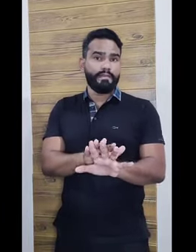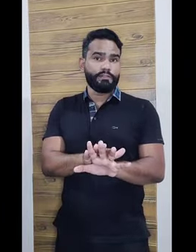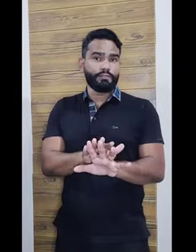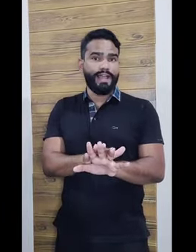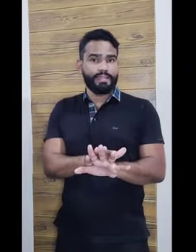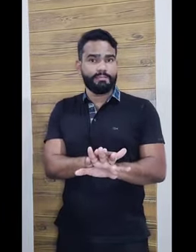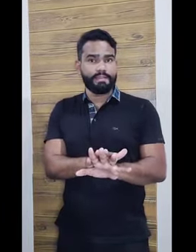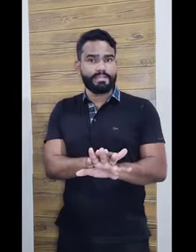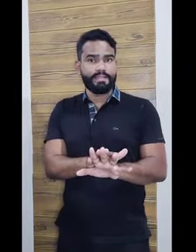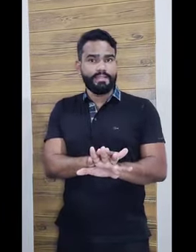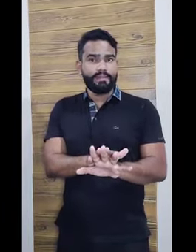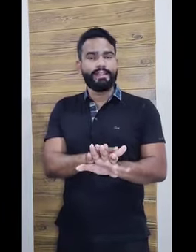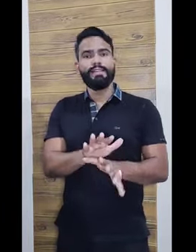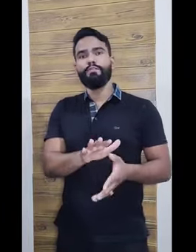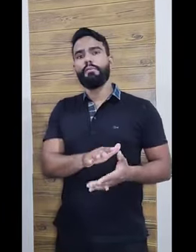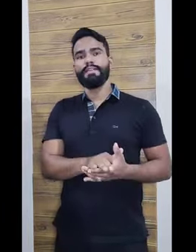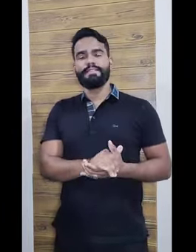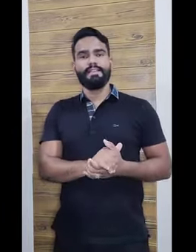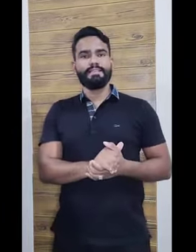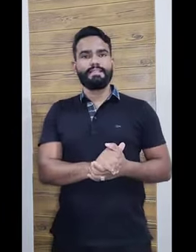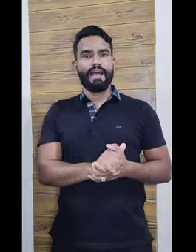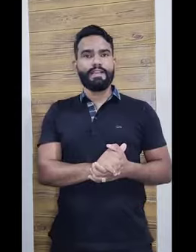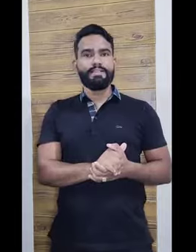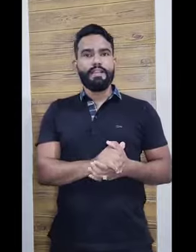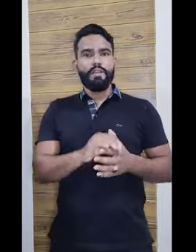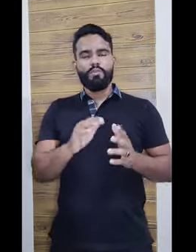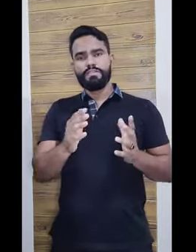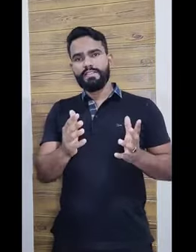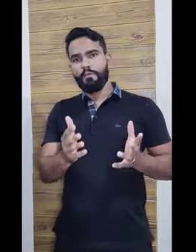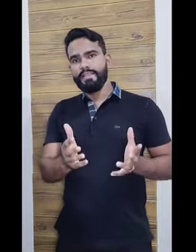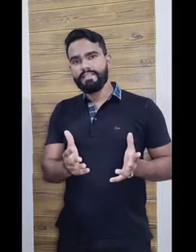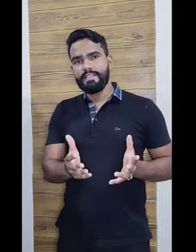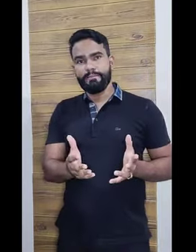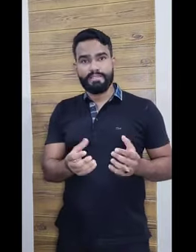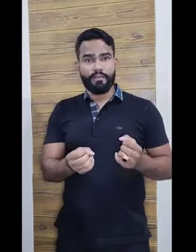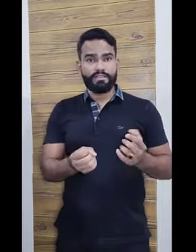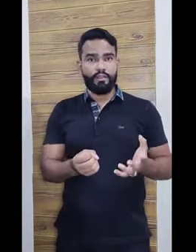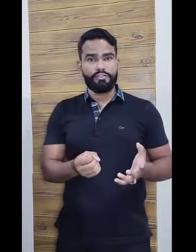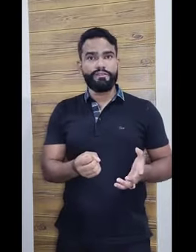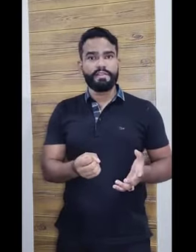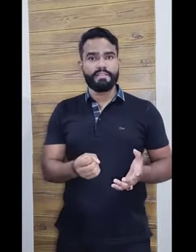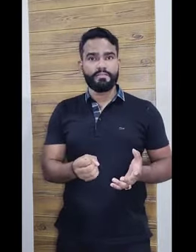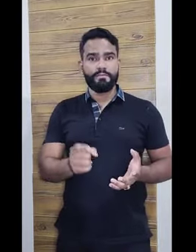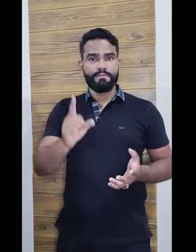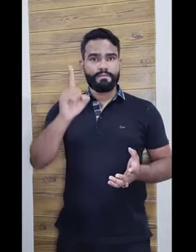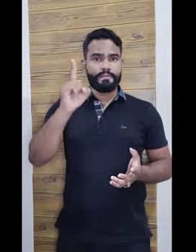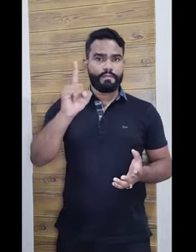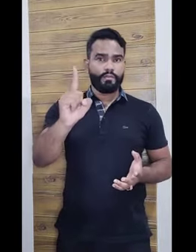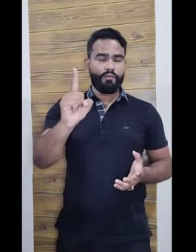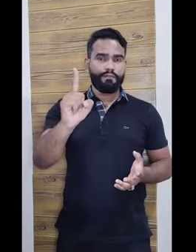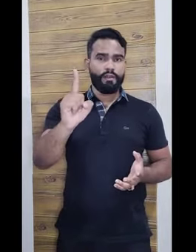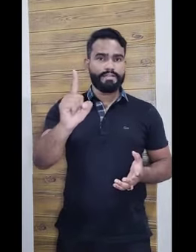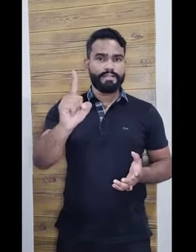parâmetro da Libras, da língua brasileira de sinais, com um sinal bem simples, que é o sinal de difícil.